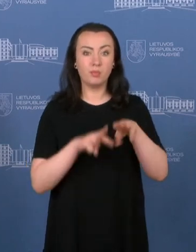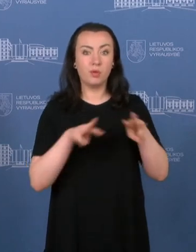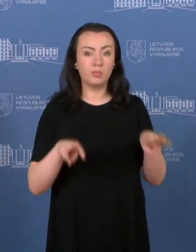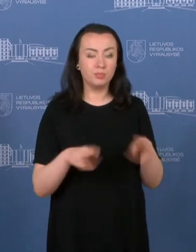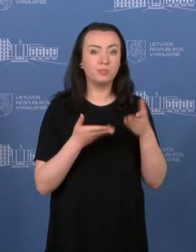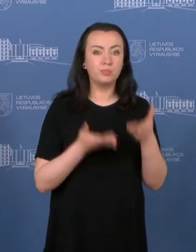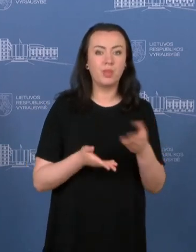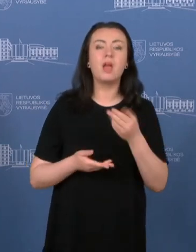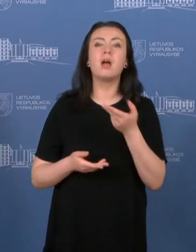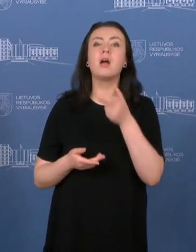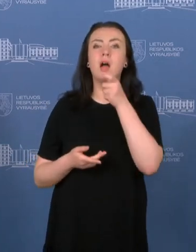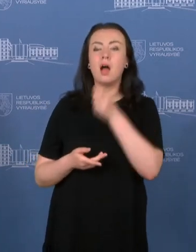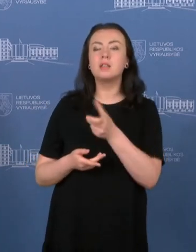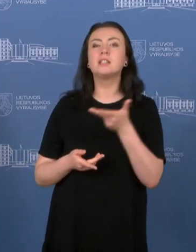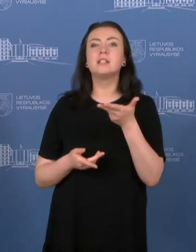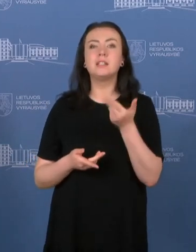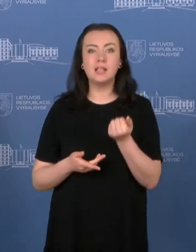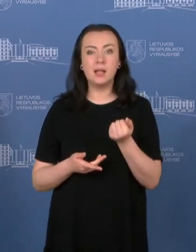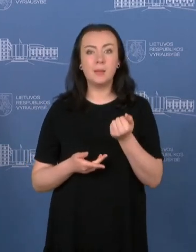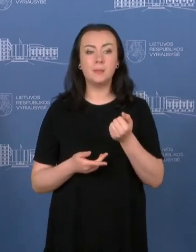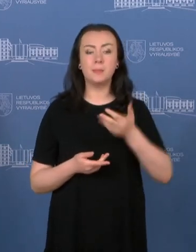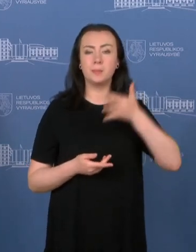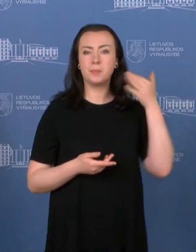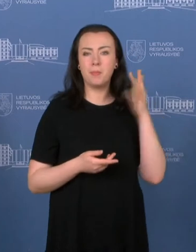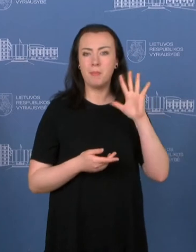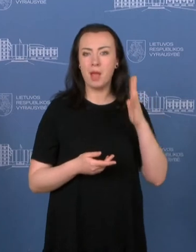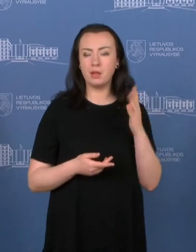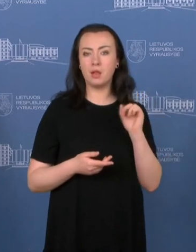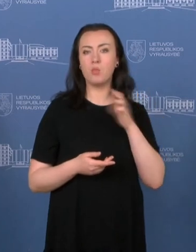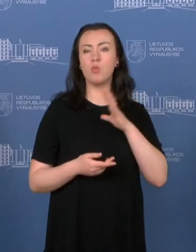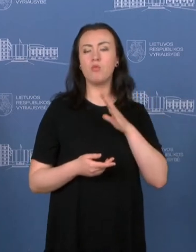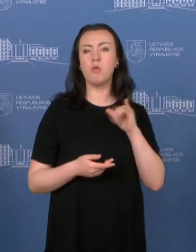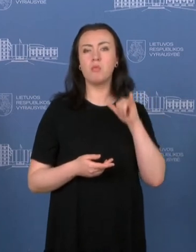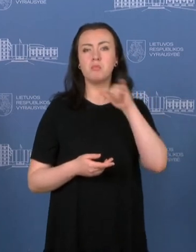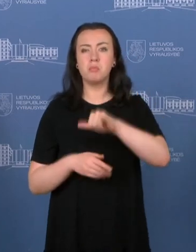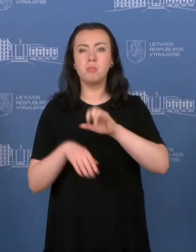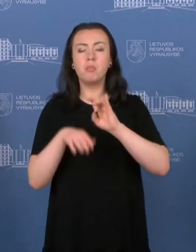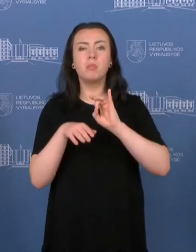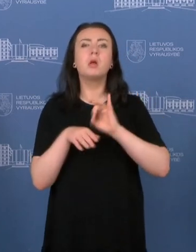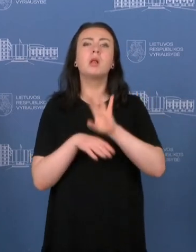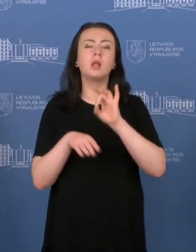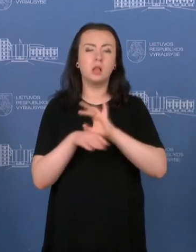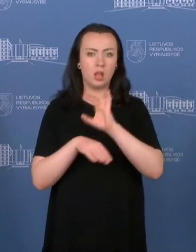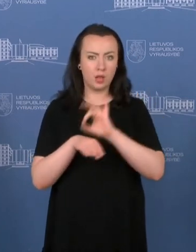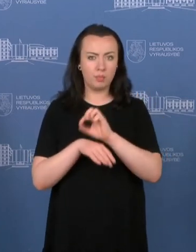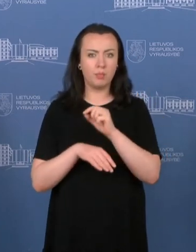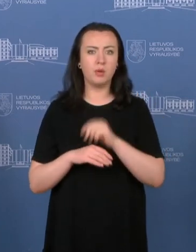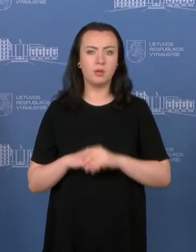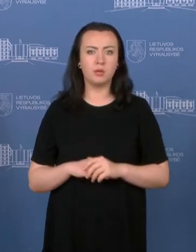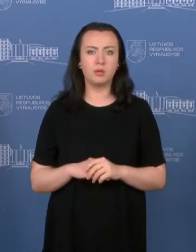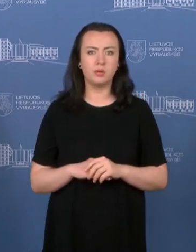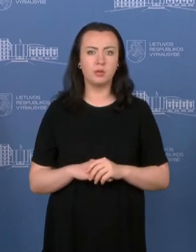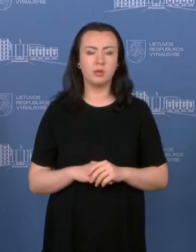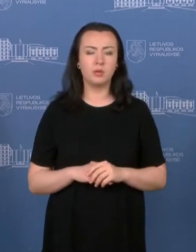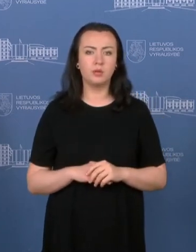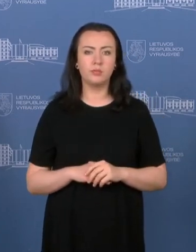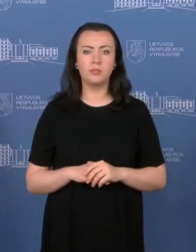Dėkoju. Taip, praėjusį penktadienį lankiausi Klaipėdoje ir vieno iš uosto įmonių